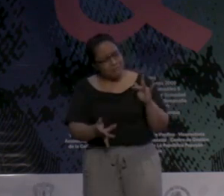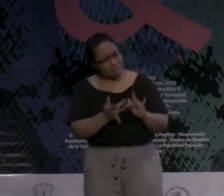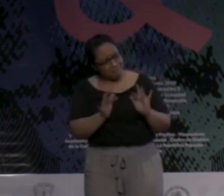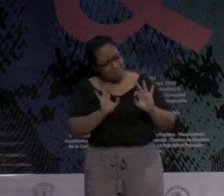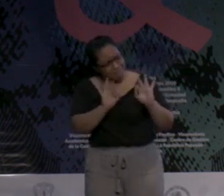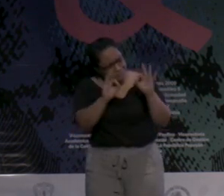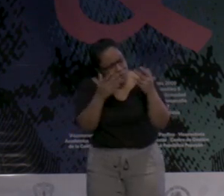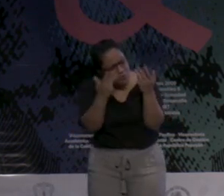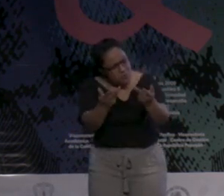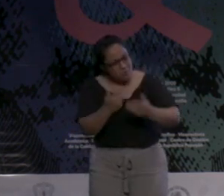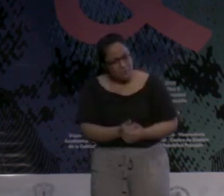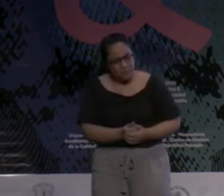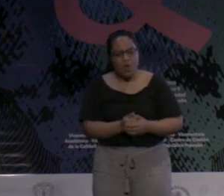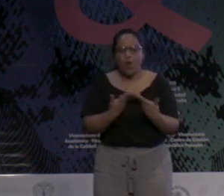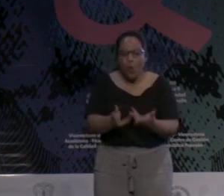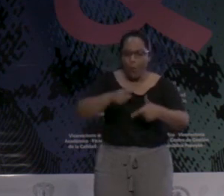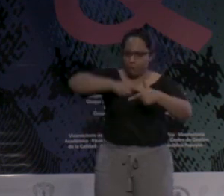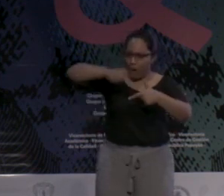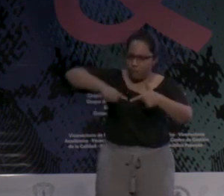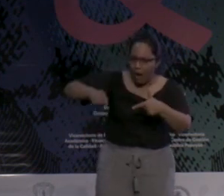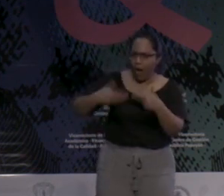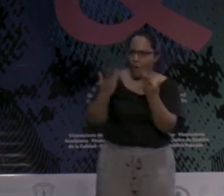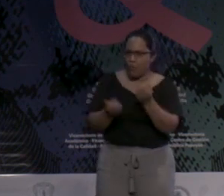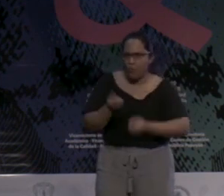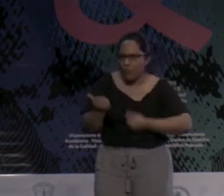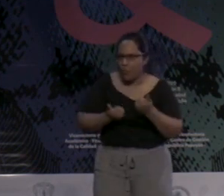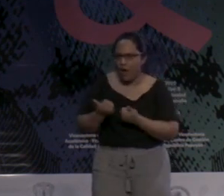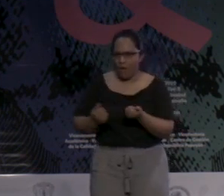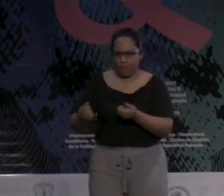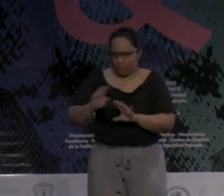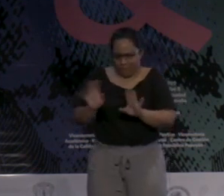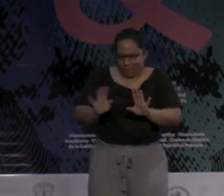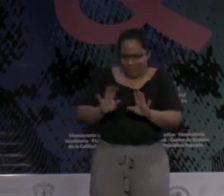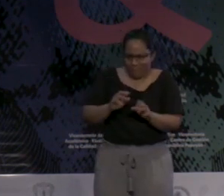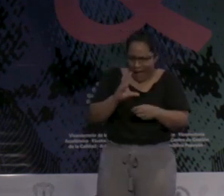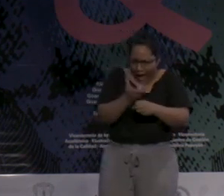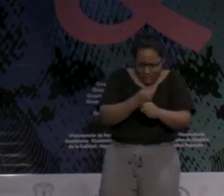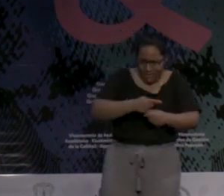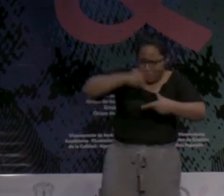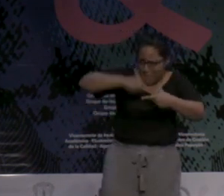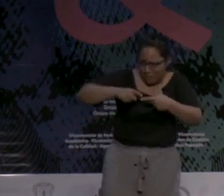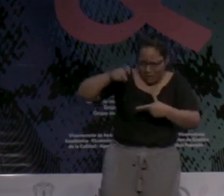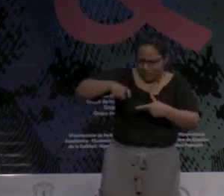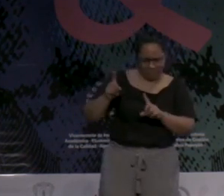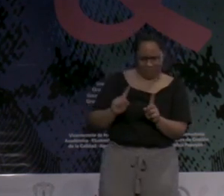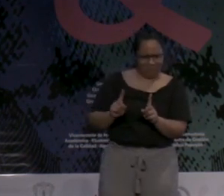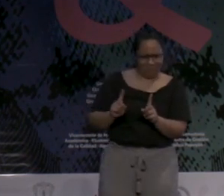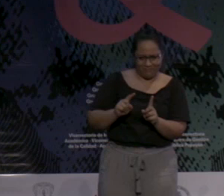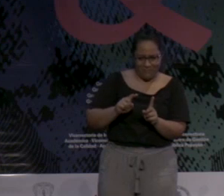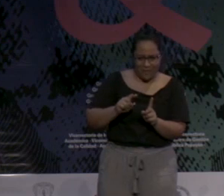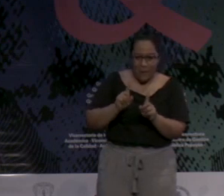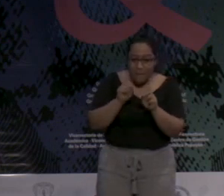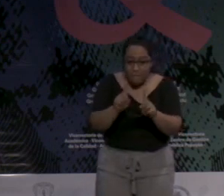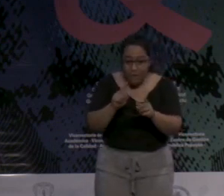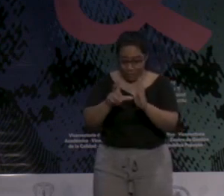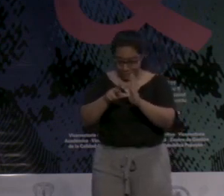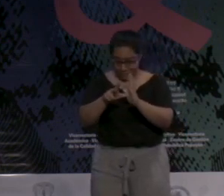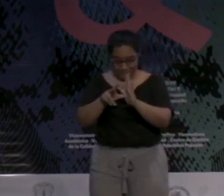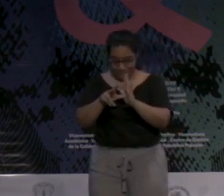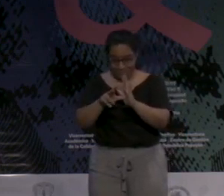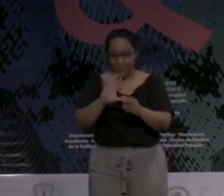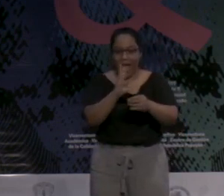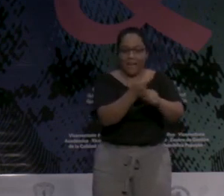Andén. Nosotros hemos recibido algunas preguntas o críticas por parte, por ejemplo, de investigaciones con modelos de las ciencias sociales que nos